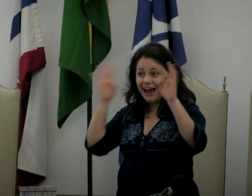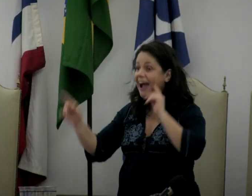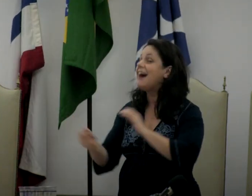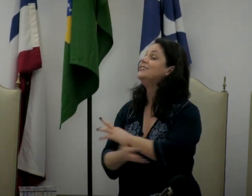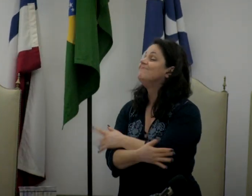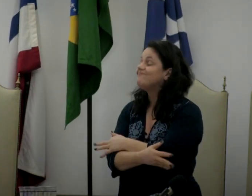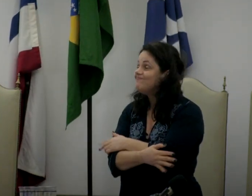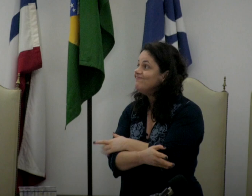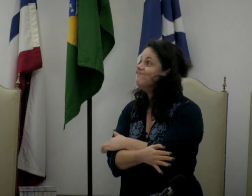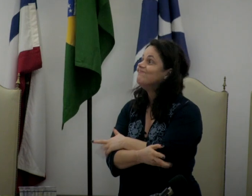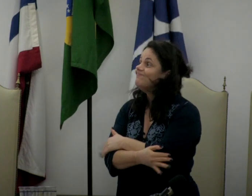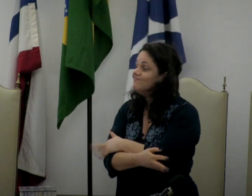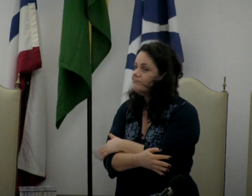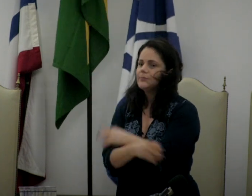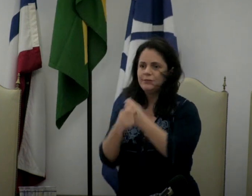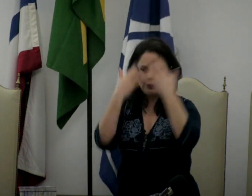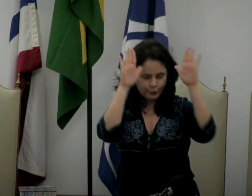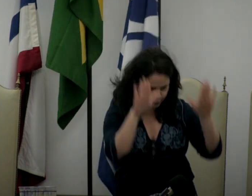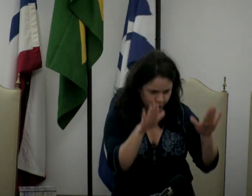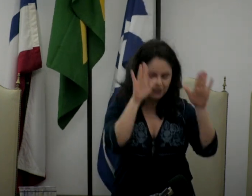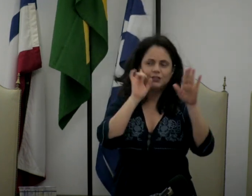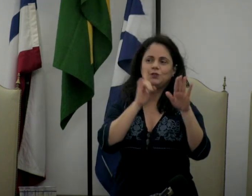hein? Imaginem, agradeçam os surdos.